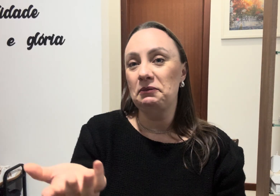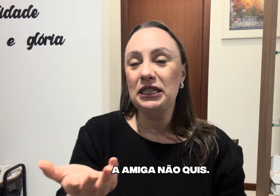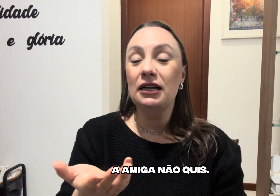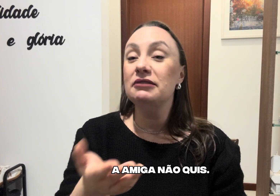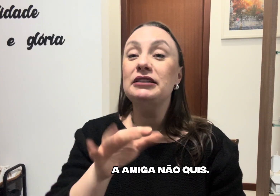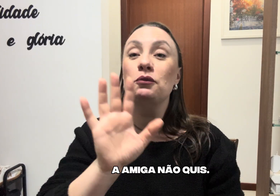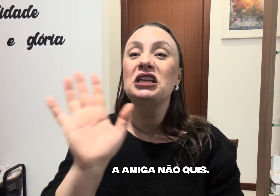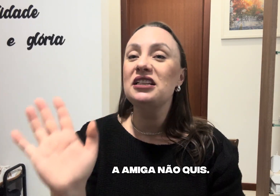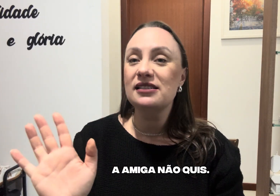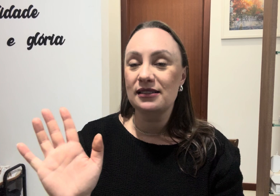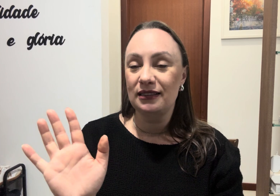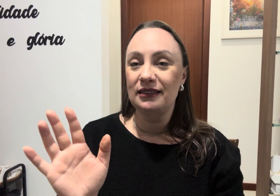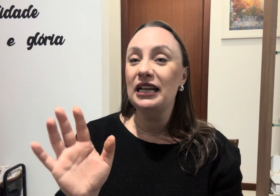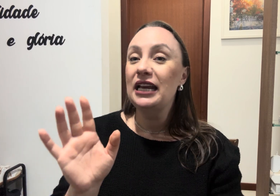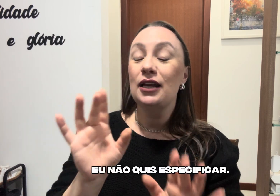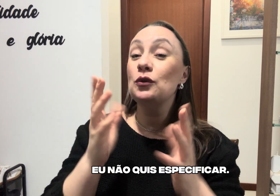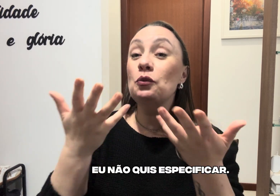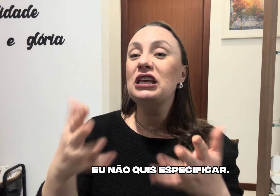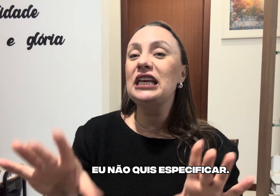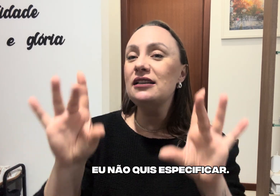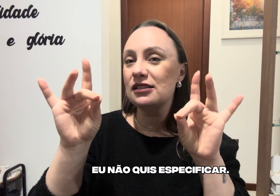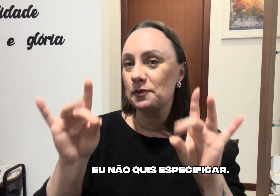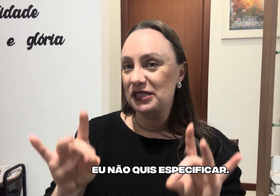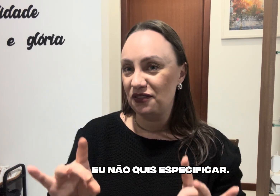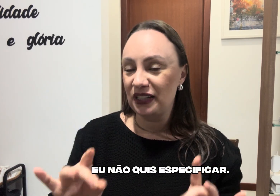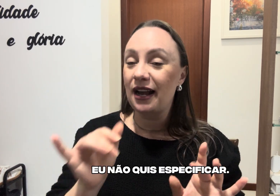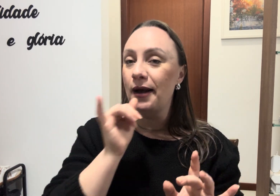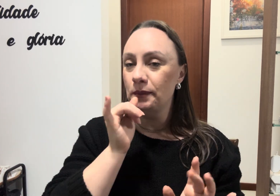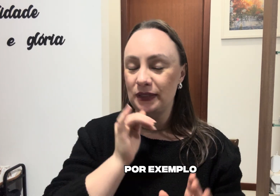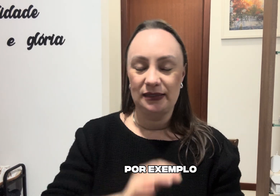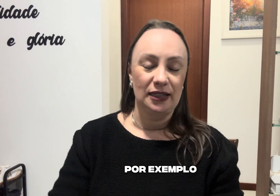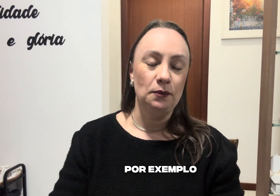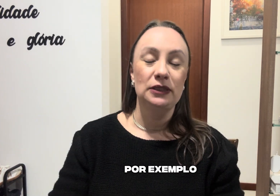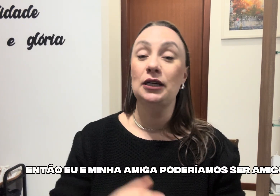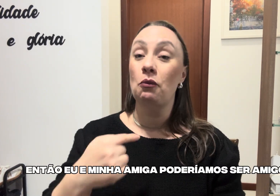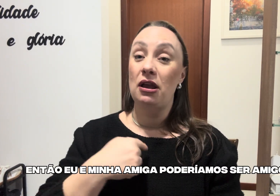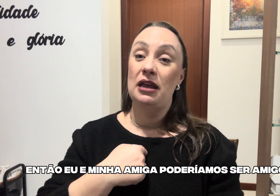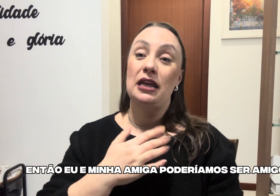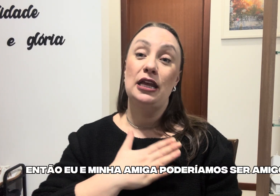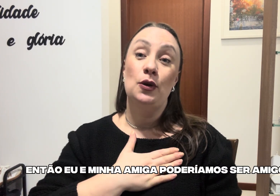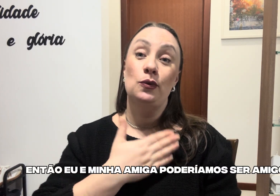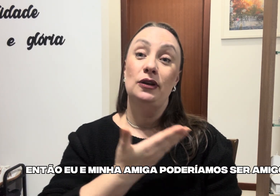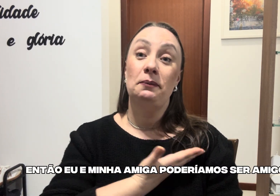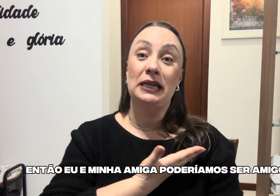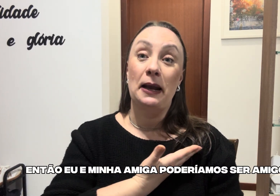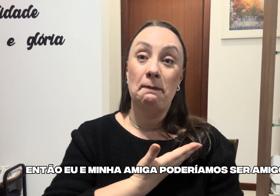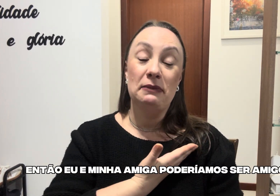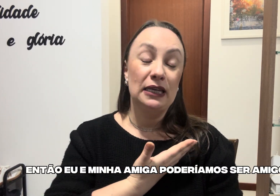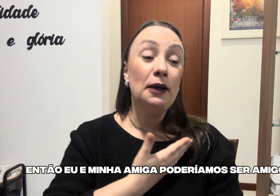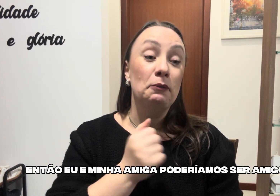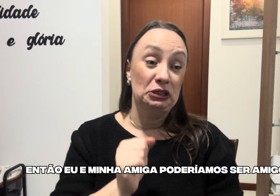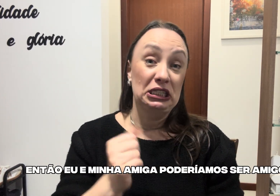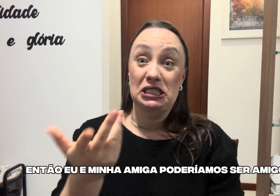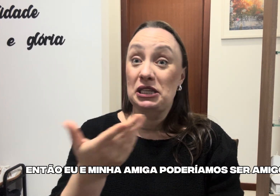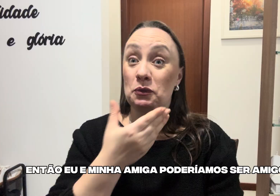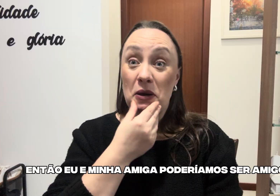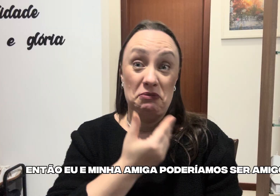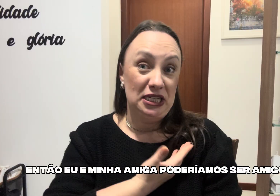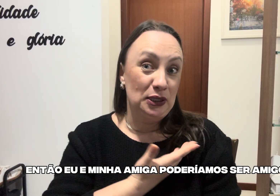Amiga, eu não quis especificar, por exemplo. Então, minha amiga, poderia ser um